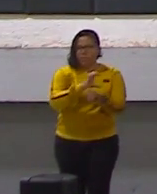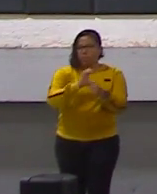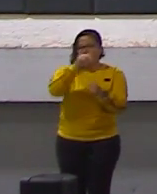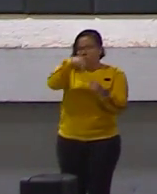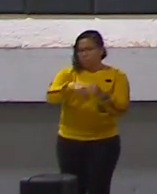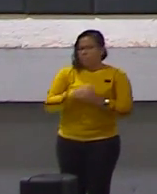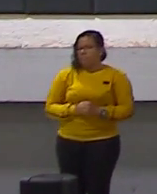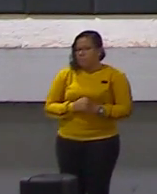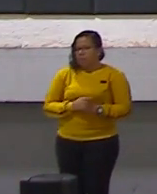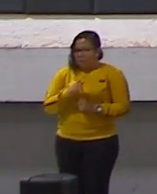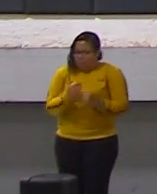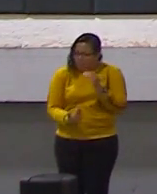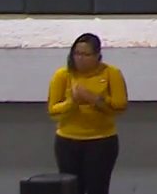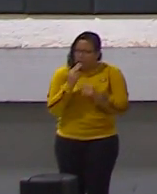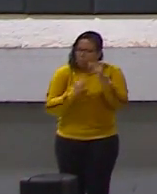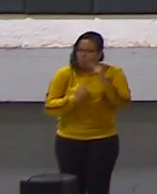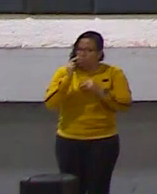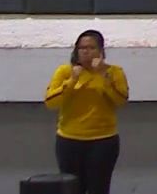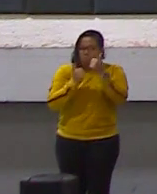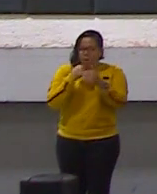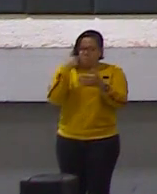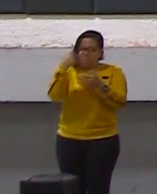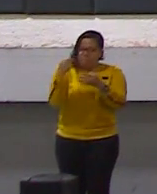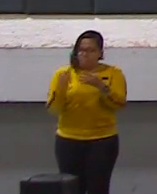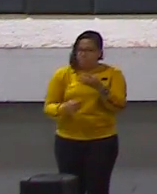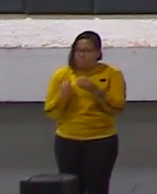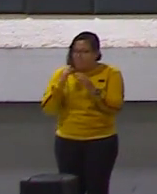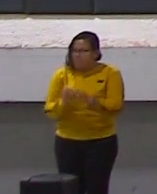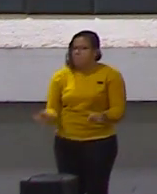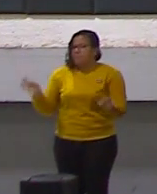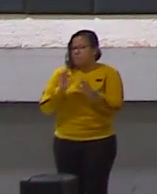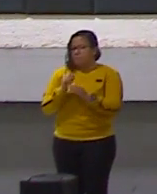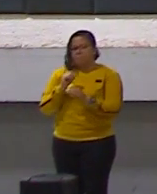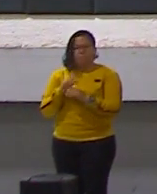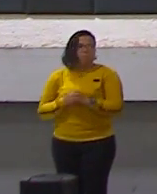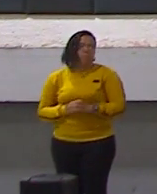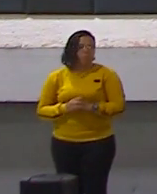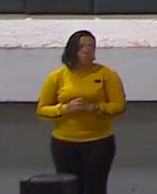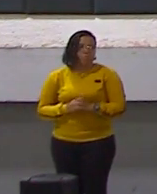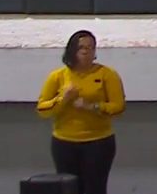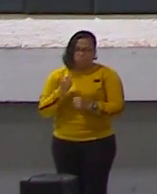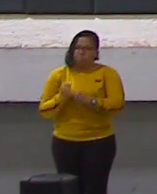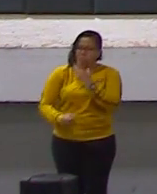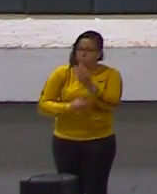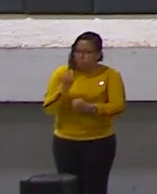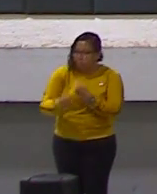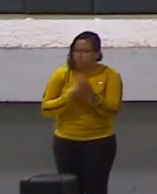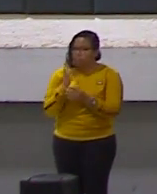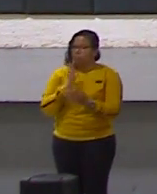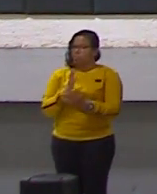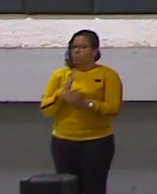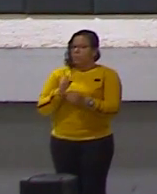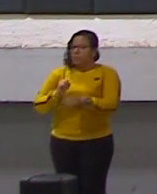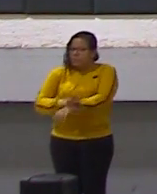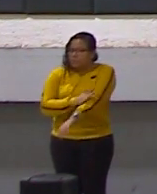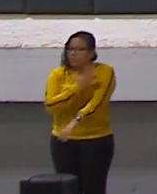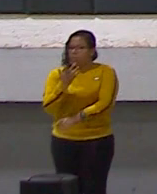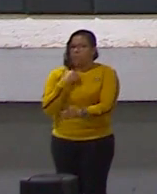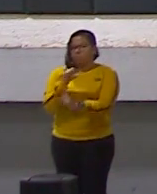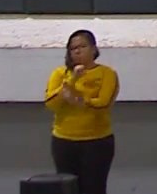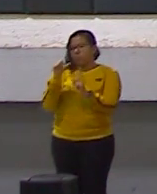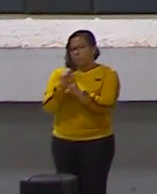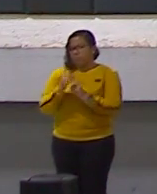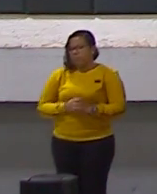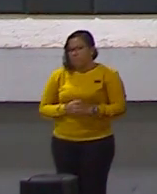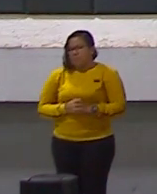construir los elementos fundamentales de la expresión y de la sensibilidad social digamos líder y